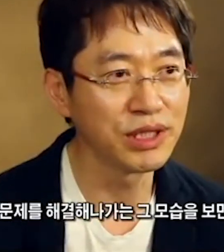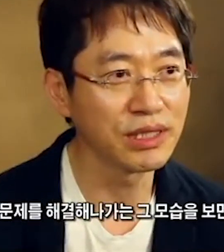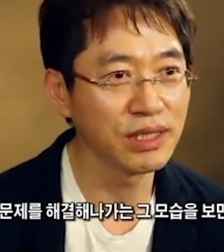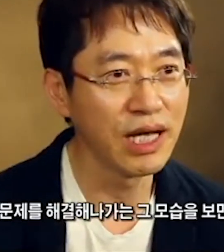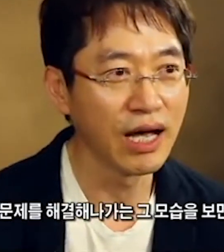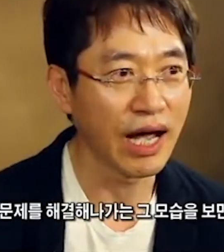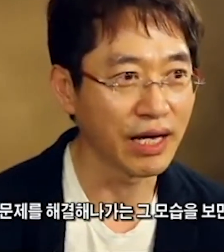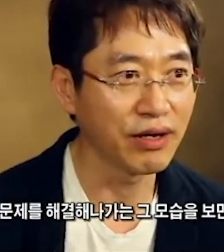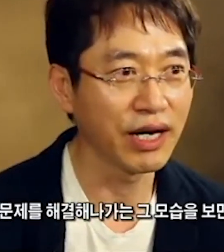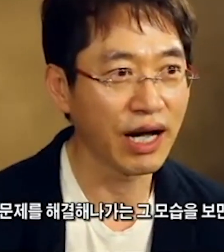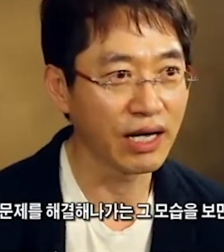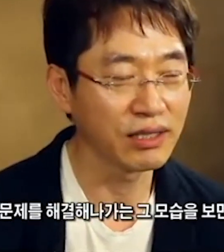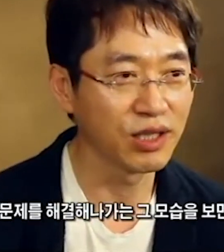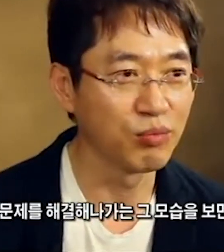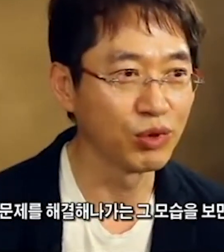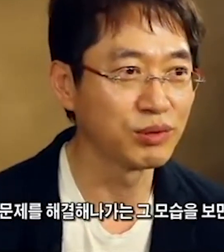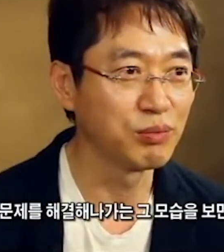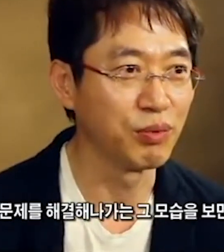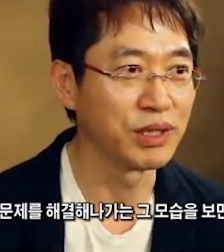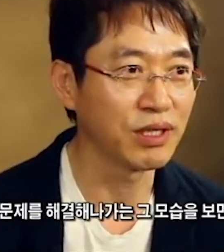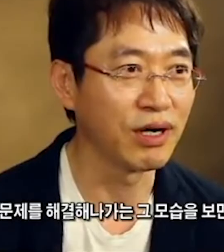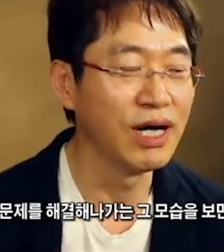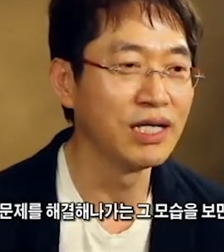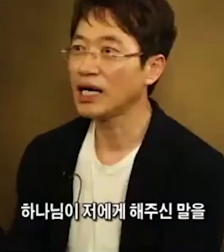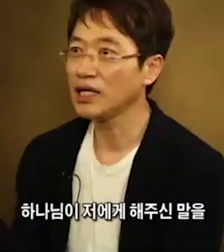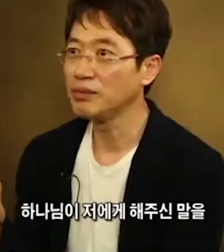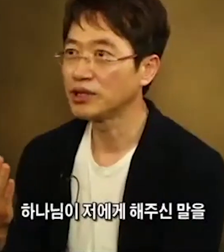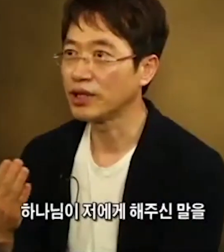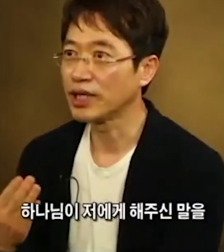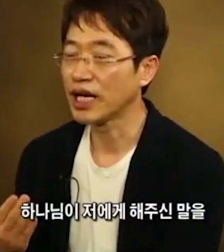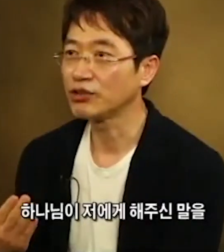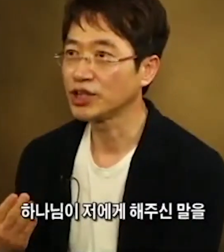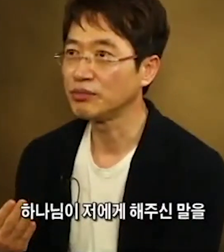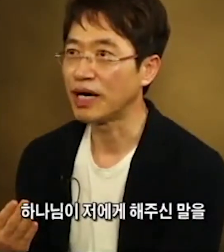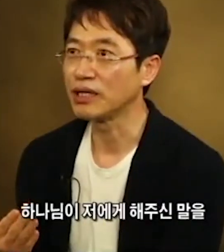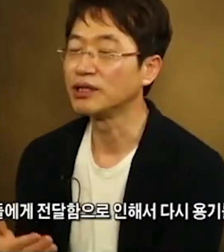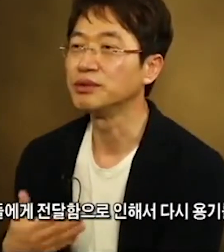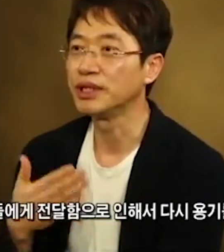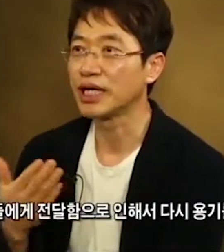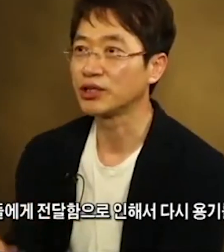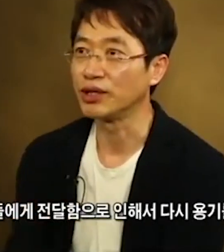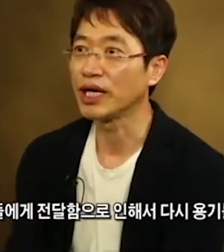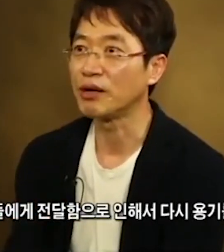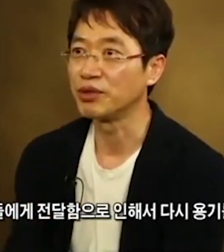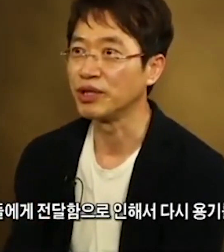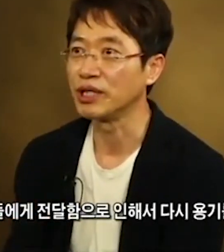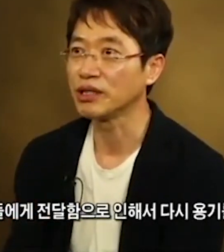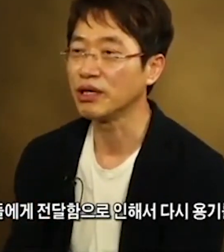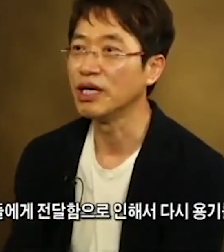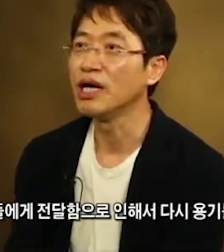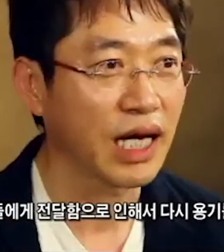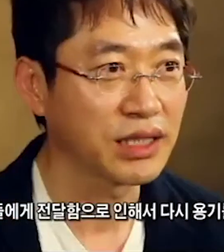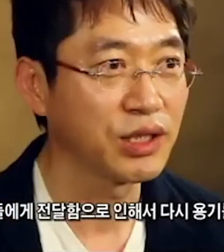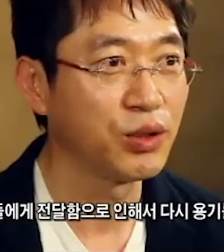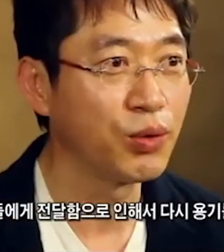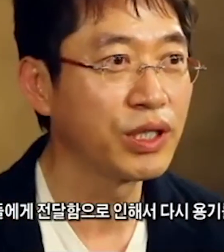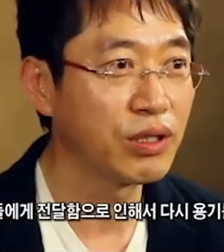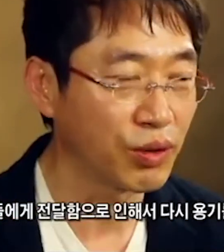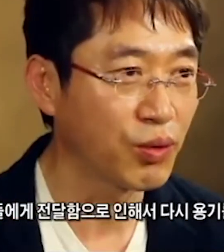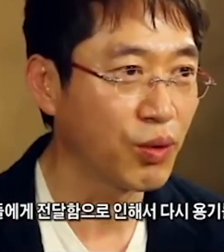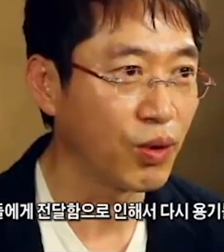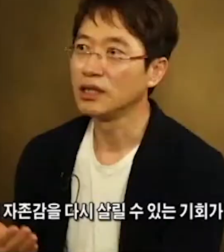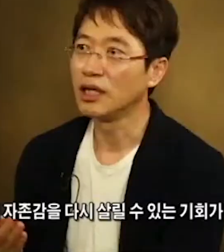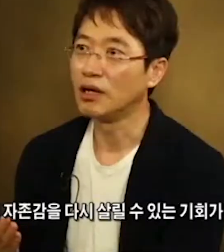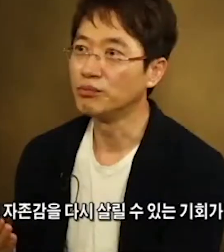그 문제를 해결해 나가는 그런 모습을 보면서 하나님이 저에게 해주신 말을 그분들에게 전달함으로 인해서 다시